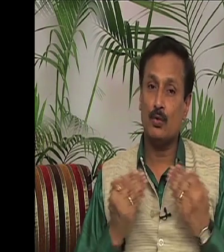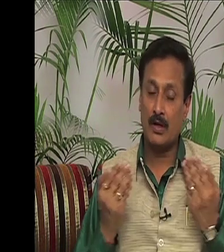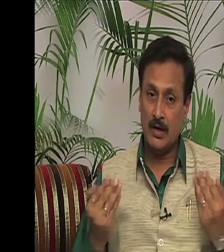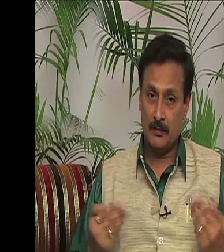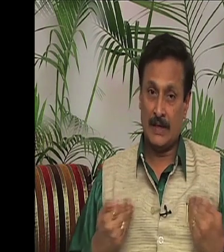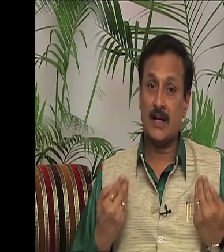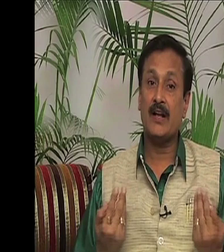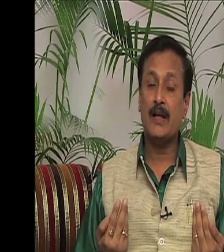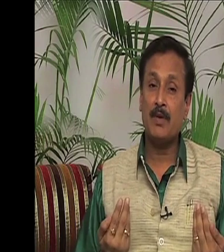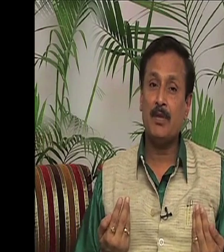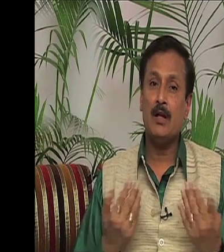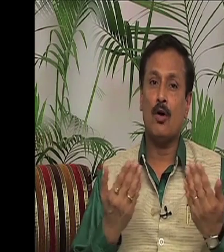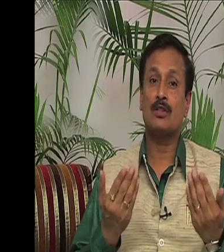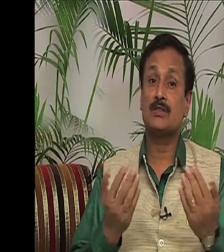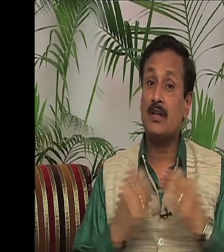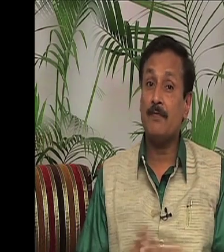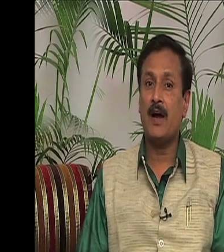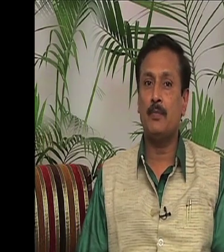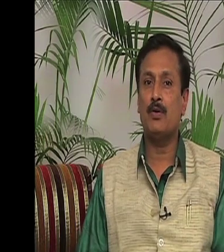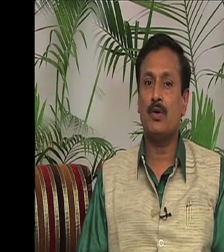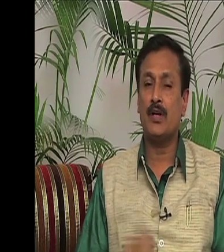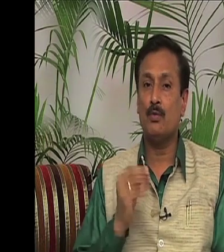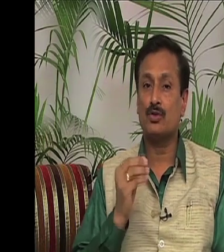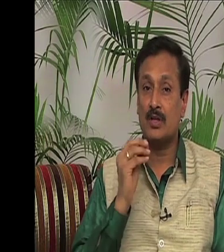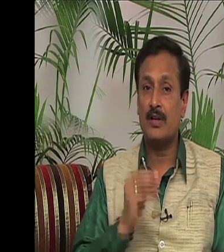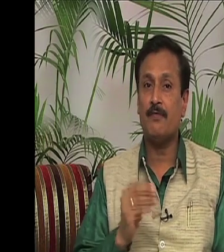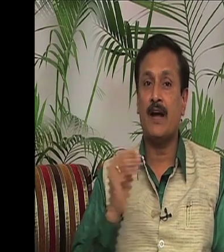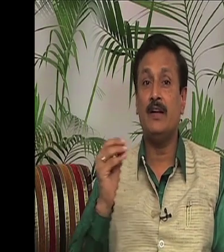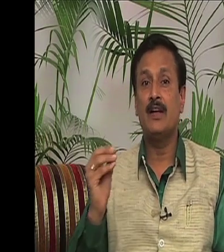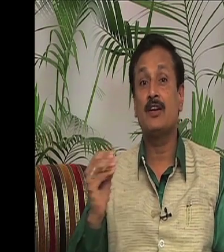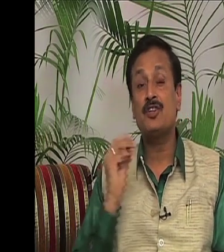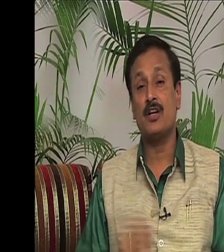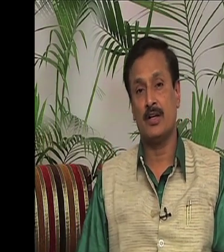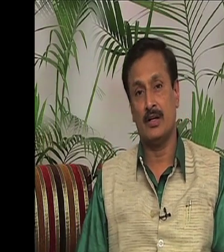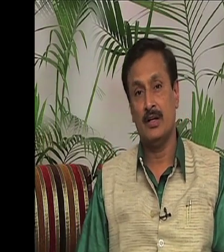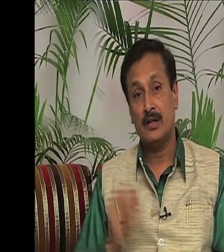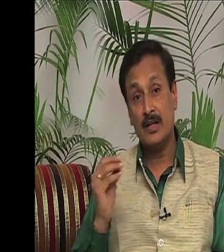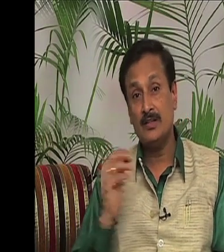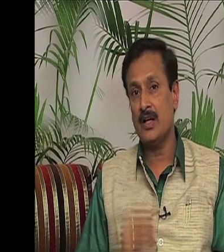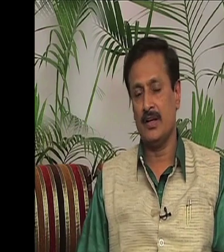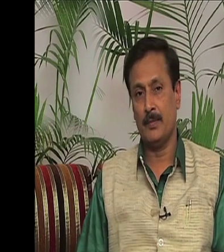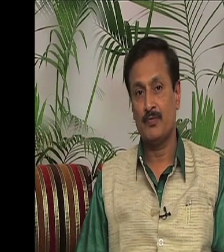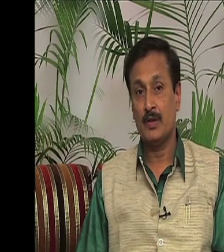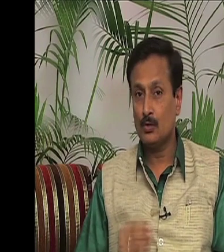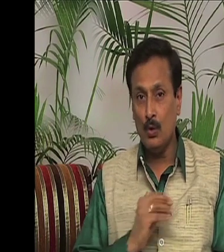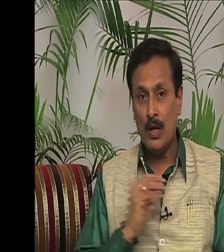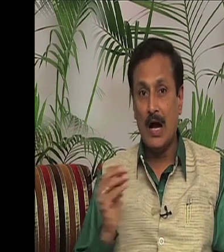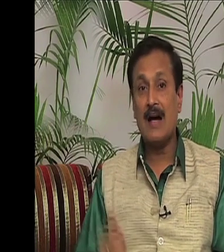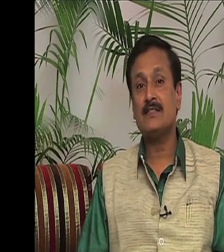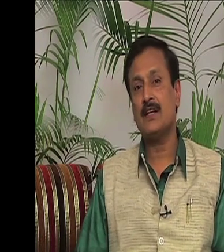हुनर पैदा करेंगे अपने में और सर्टिफाइड भी होंगे कि वो सर्टिफाइड कृषक हैं, खेतिहर हैं। तो आज तक